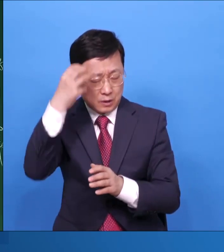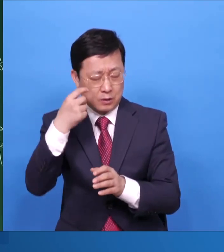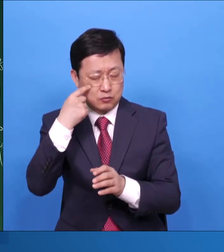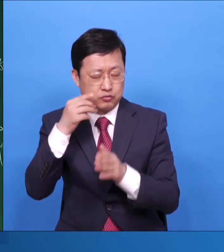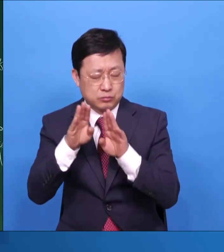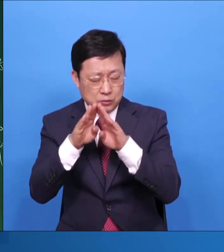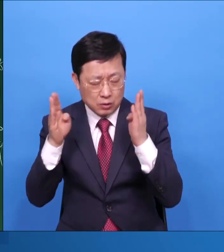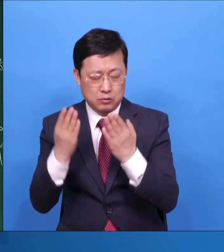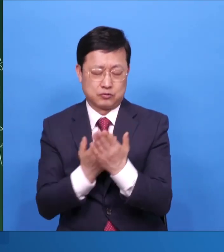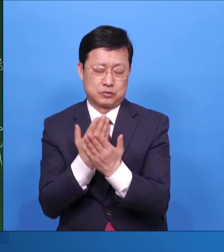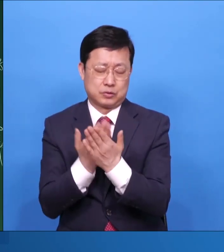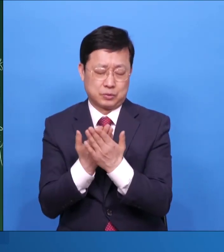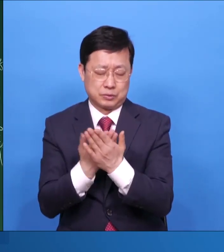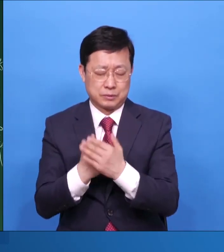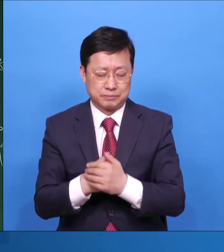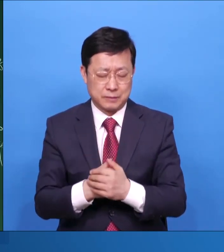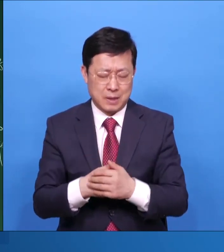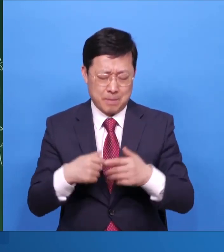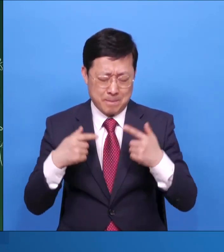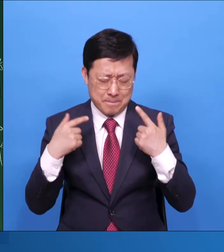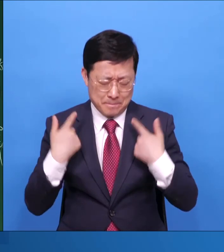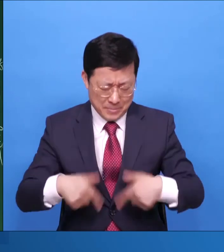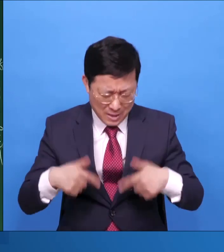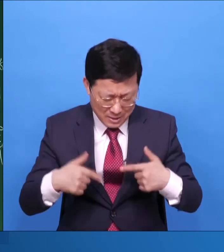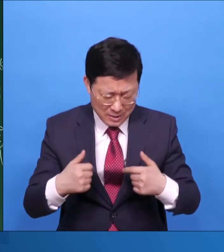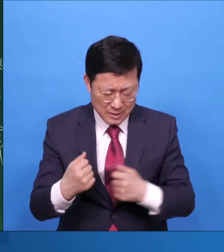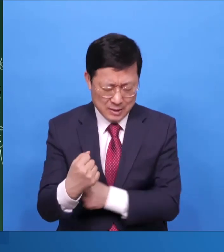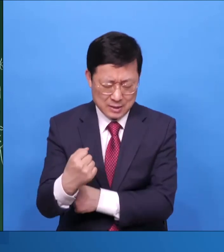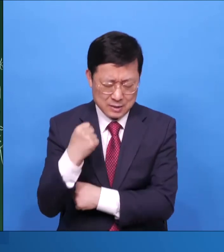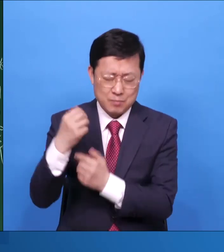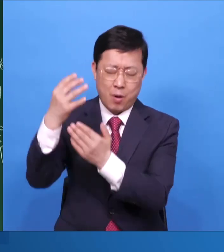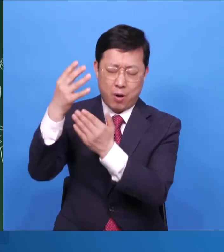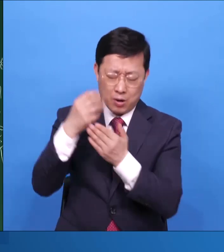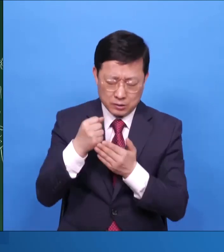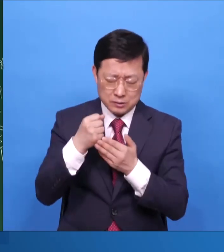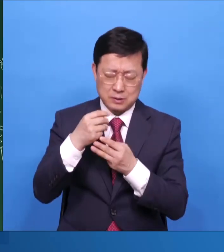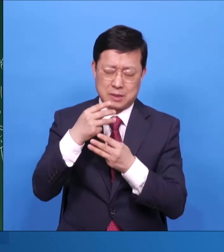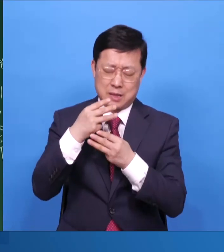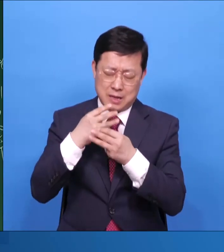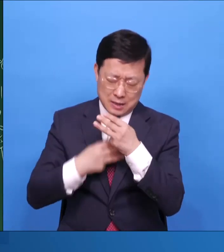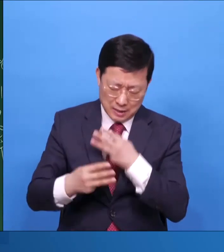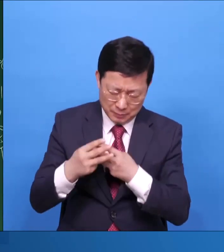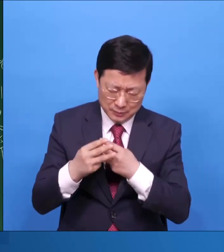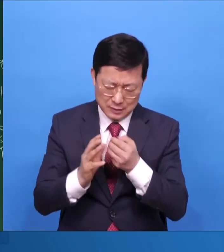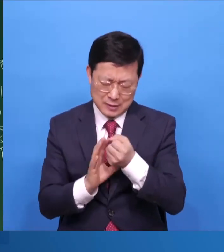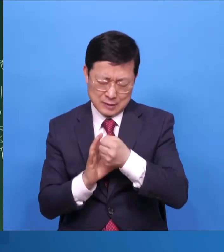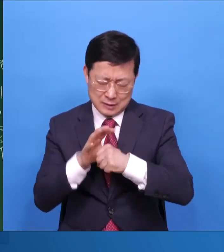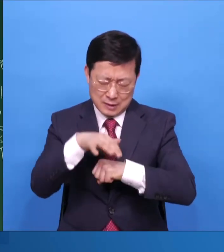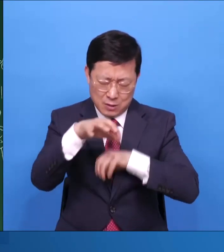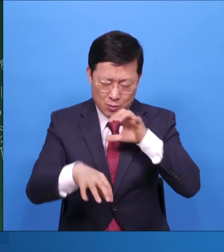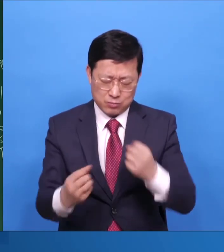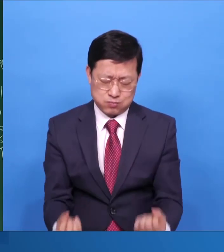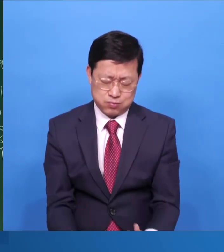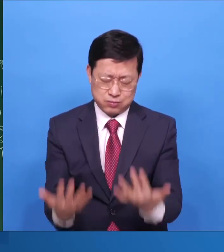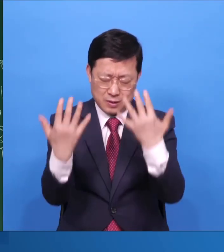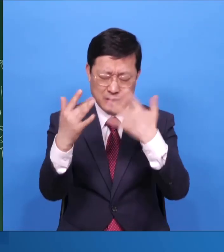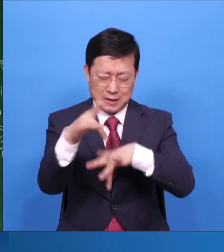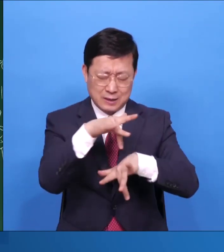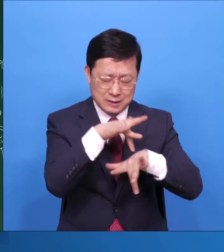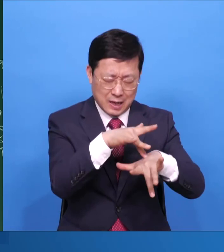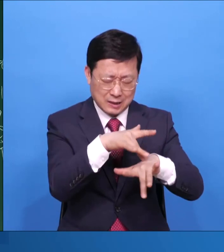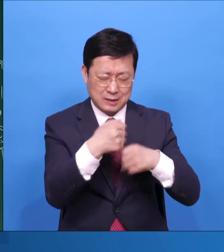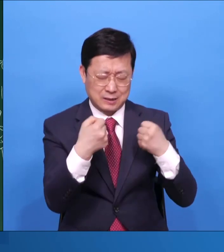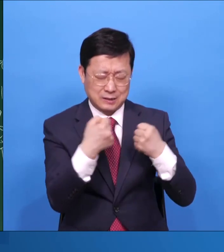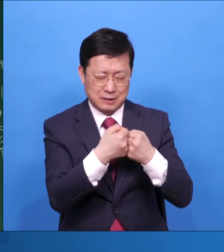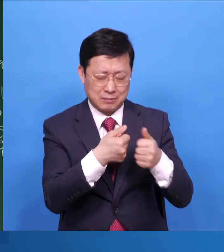no sean engañados. 날마다 힘을 얻는 remnant들이 전 세계에 일어나 흑암을 막게 해 주옵소서. Que los